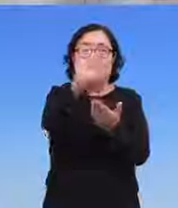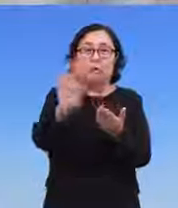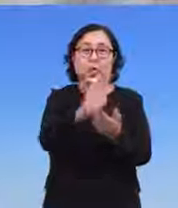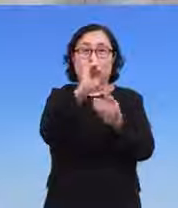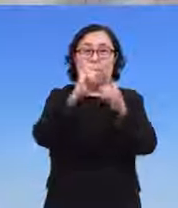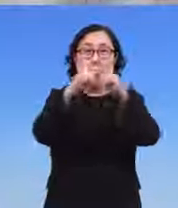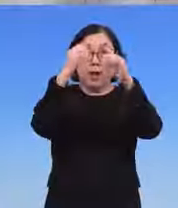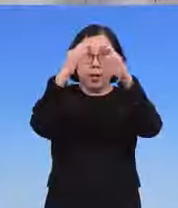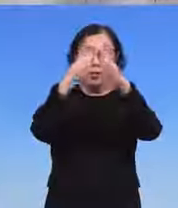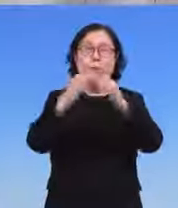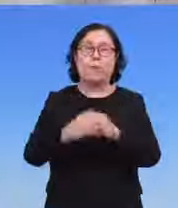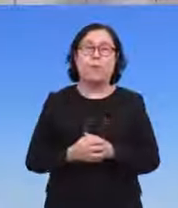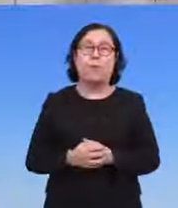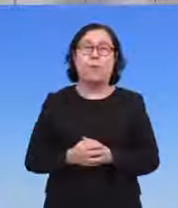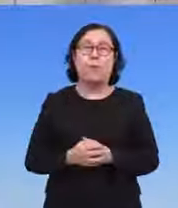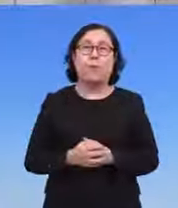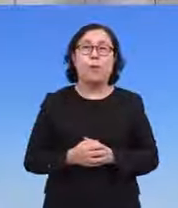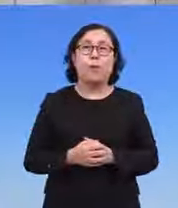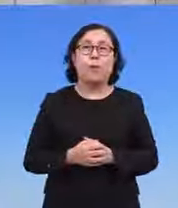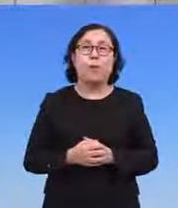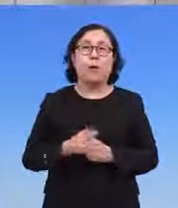그리고 분당 우리 교회는